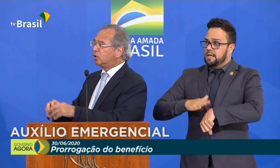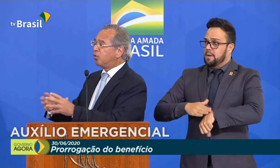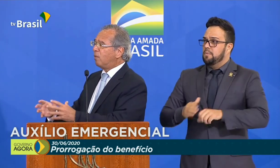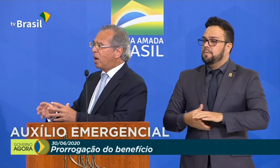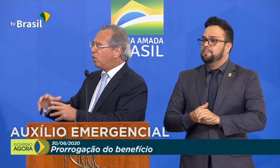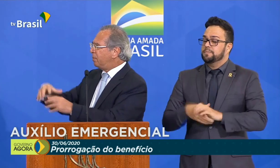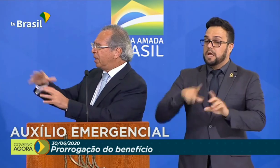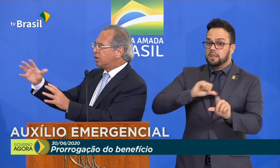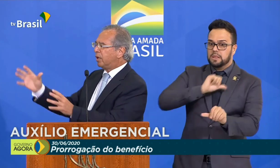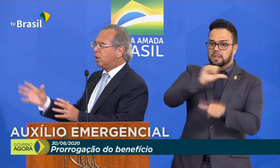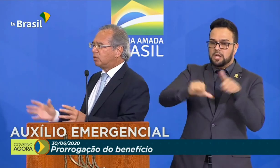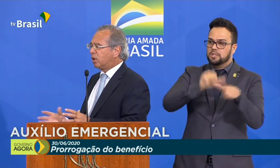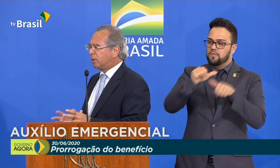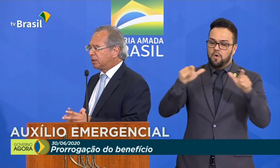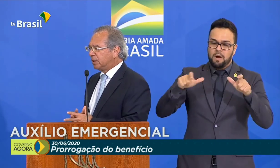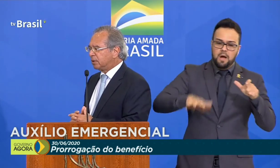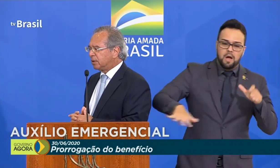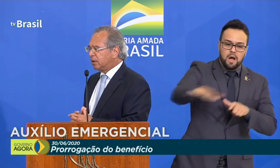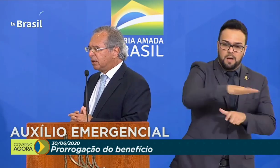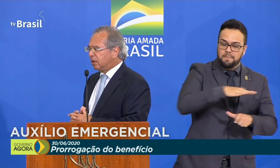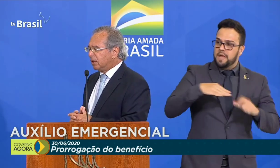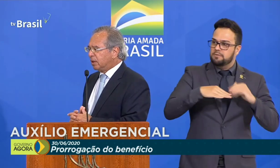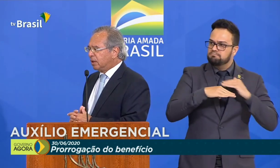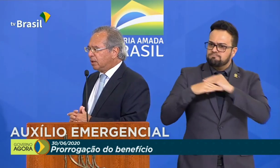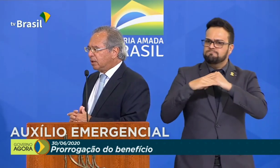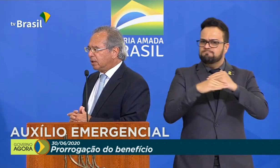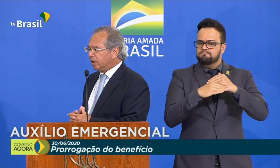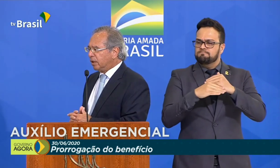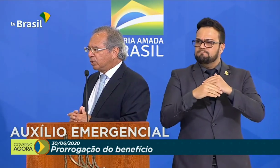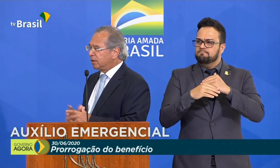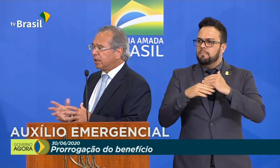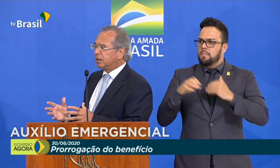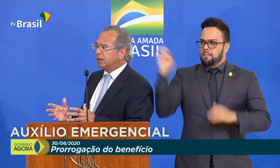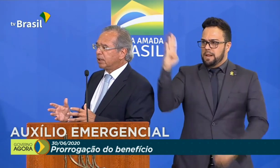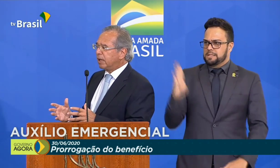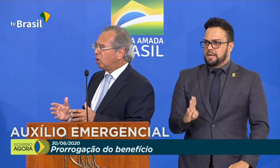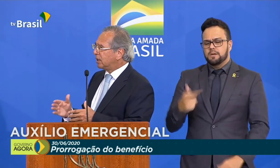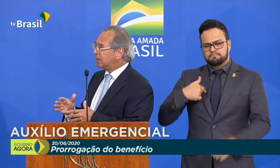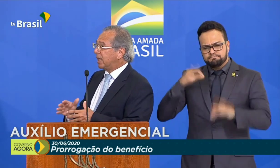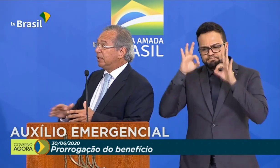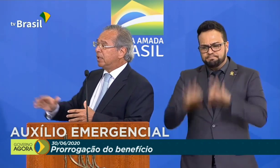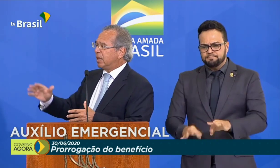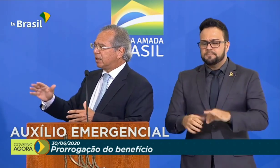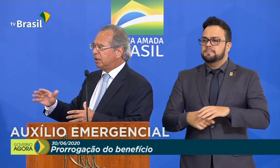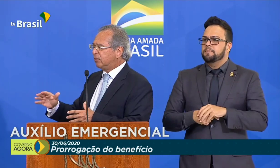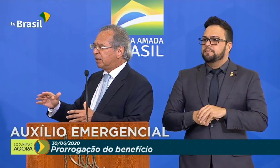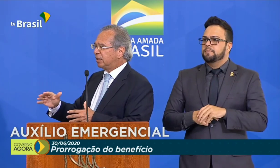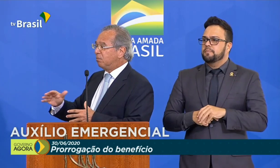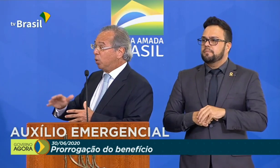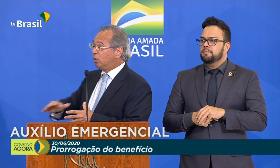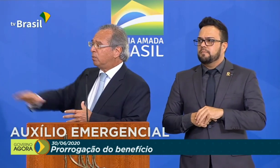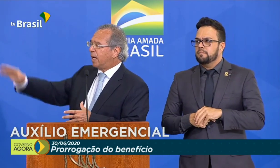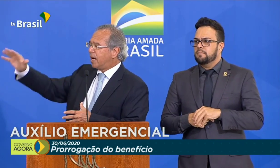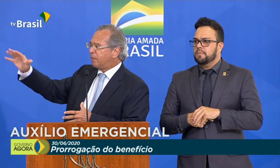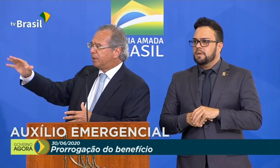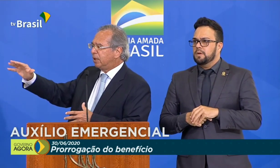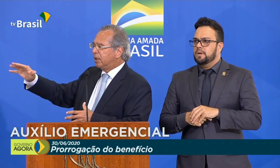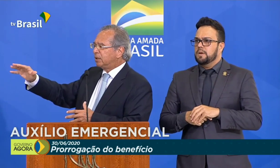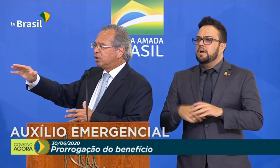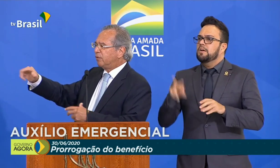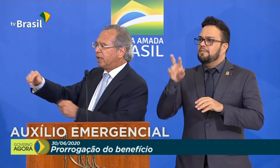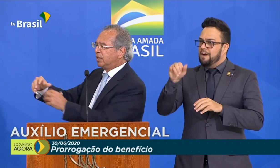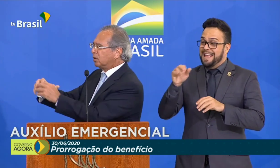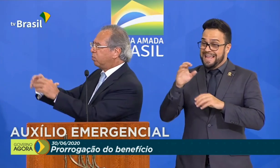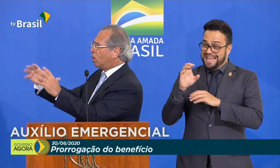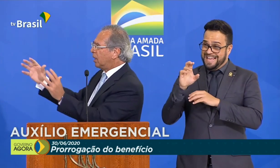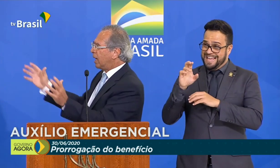e transformar o ambiente regulatório brasileiro. Eu tenho certeza que a nossa saída da crise vai ser muito mais rápida